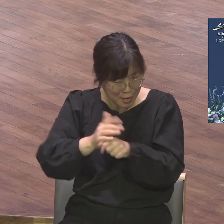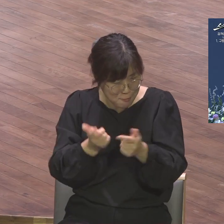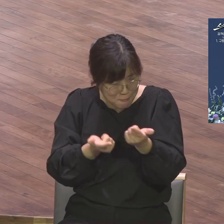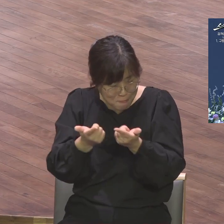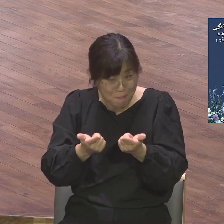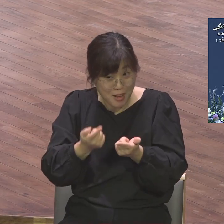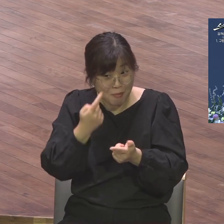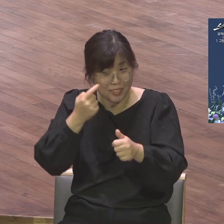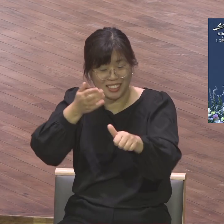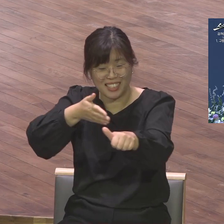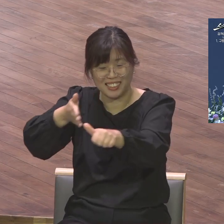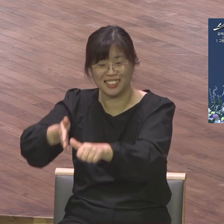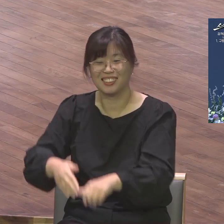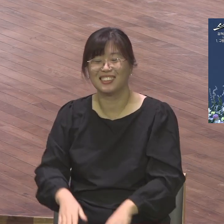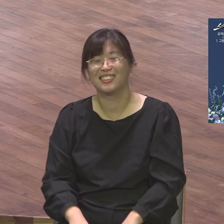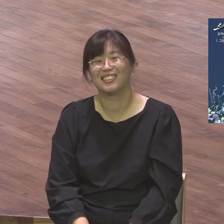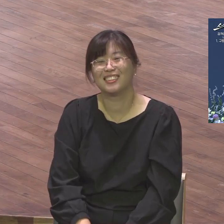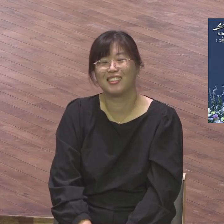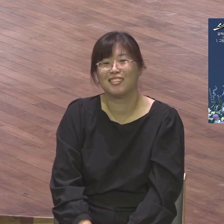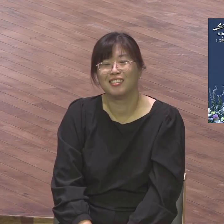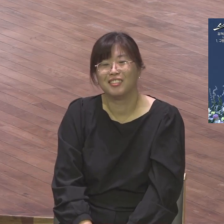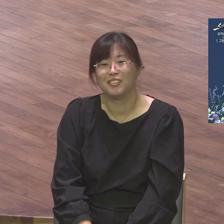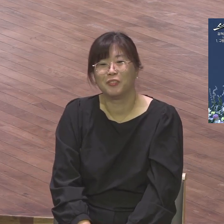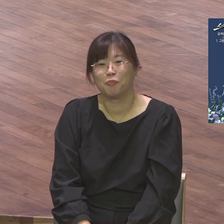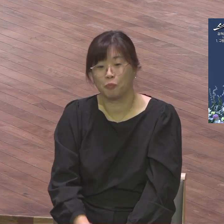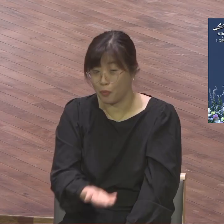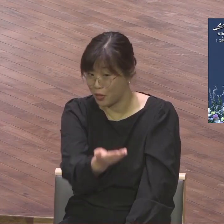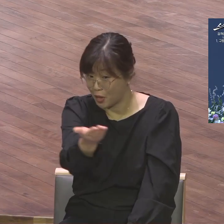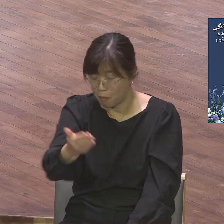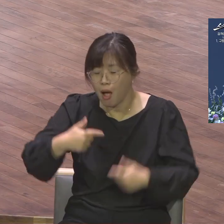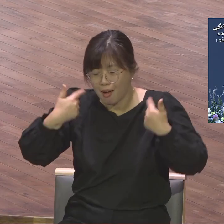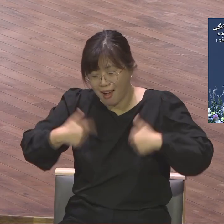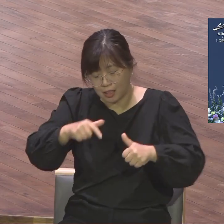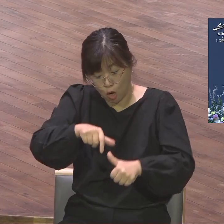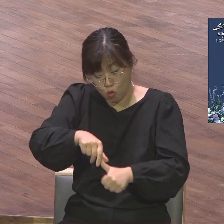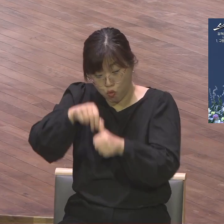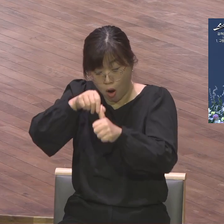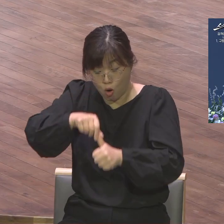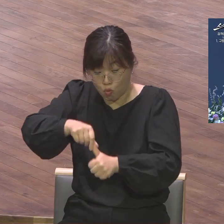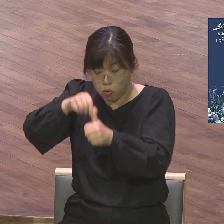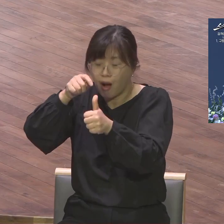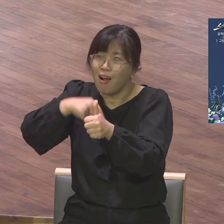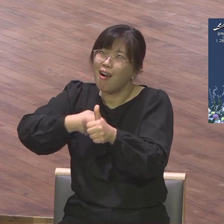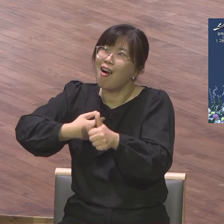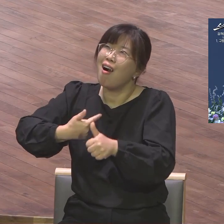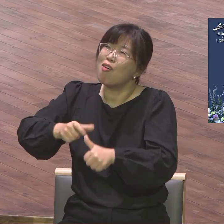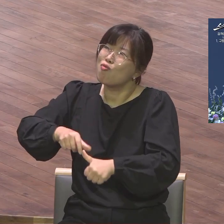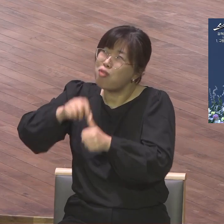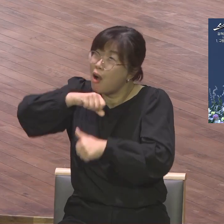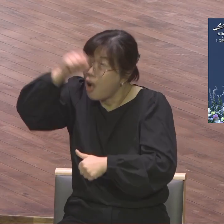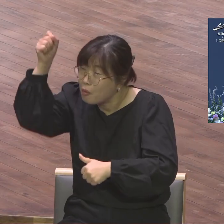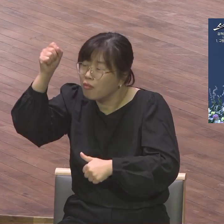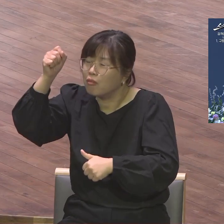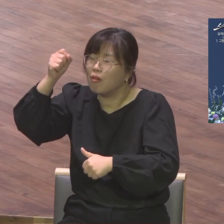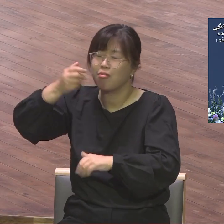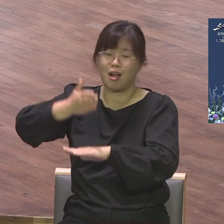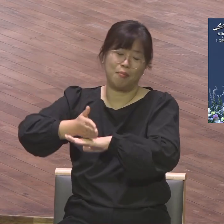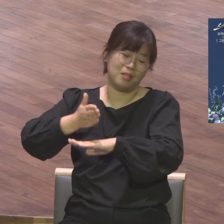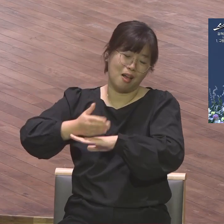영계모도 성도들 이런 구원의 감격이 날마다 삶의 발걸음 속에 일어나길 바랍니다.